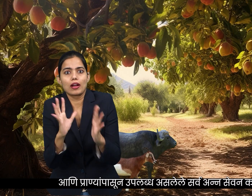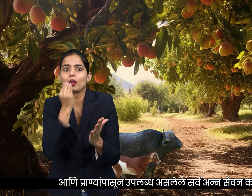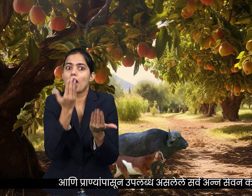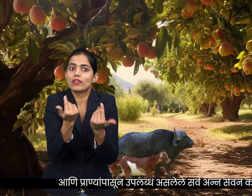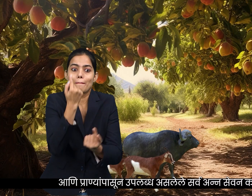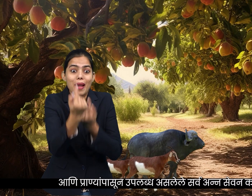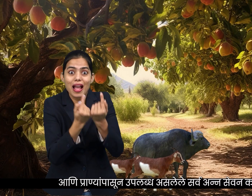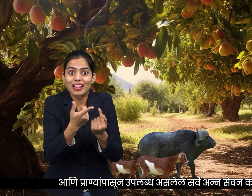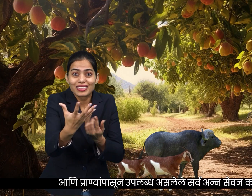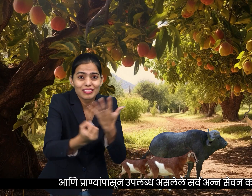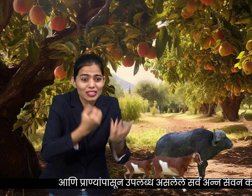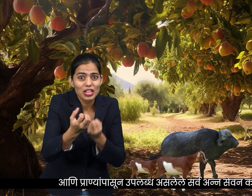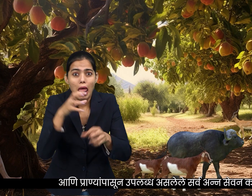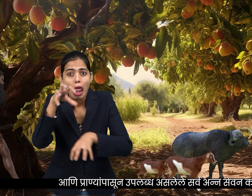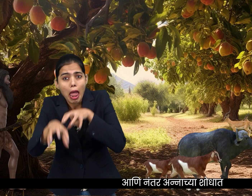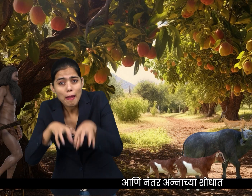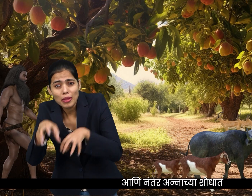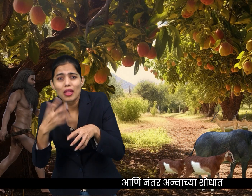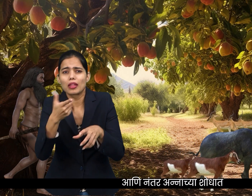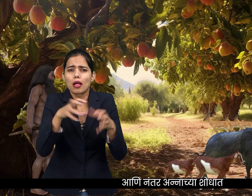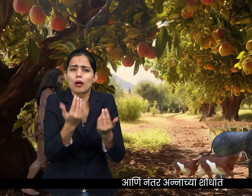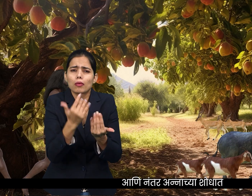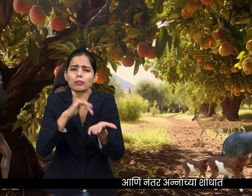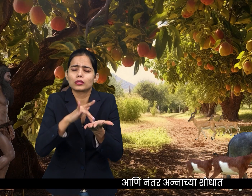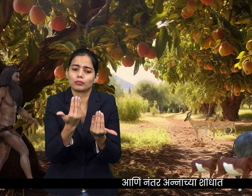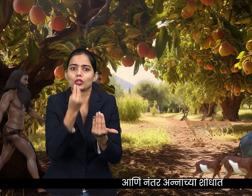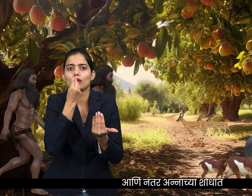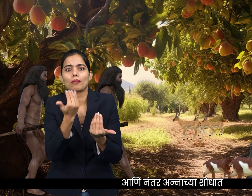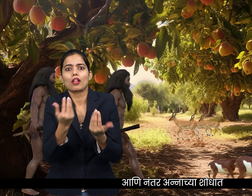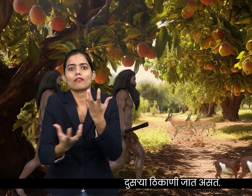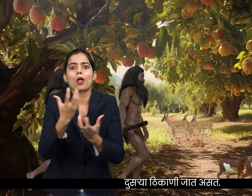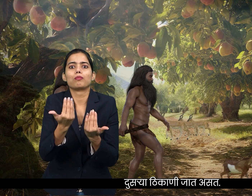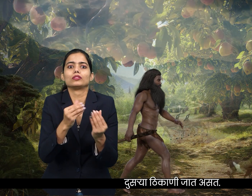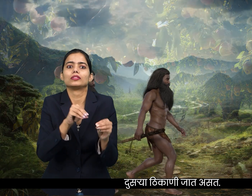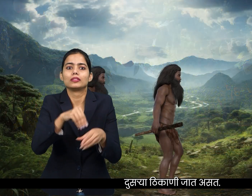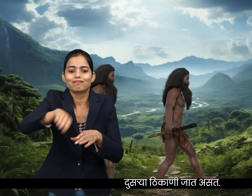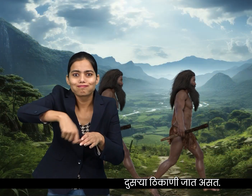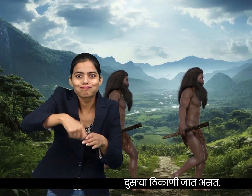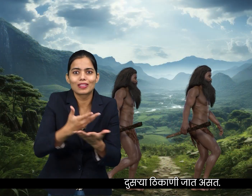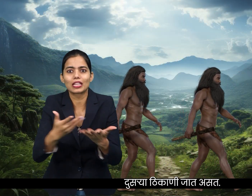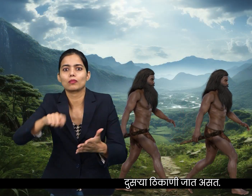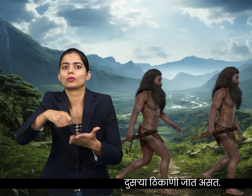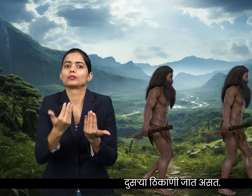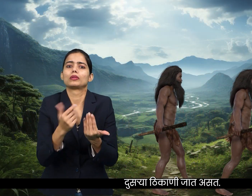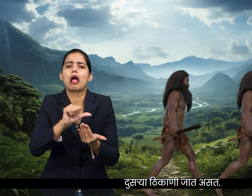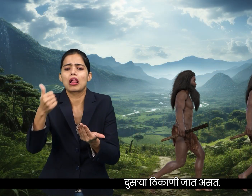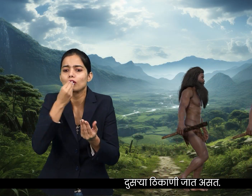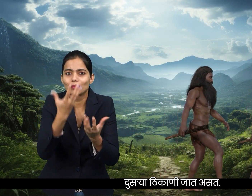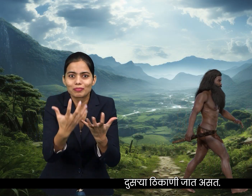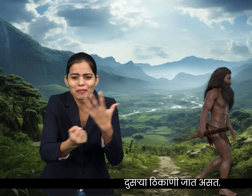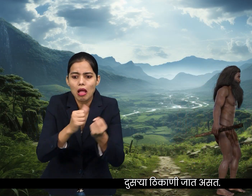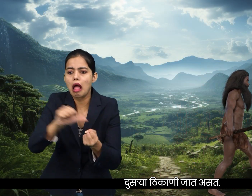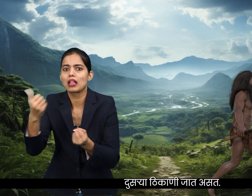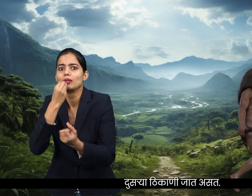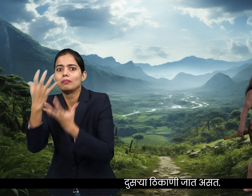उपलब्ध असलेले सर्व अन्न सेवन करत असत आणि नंतर अन्नाच्या शोधात दुसऱ्या ठिकाणी जात असत.